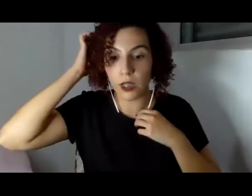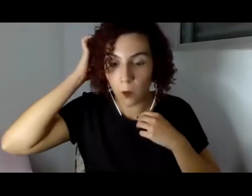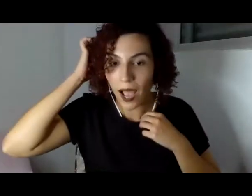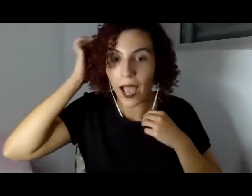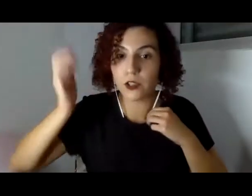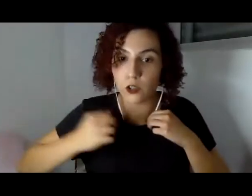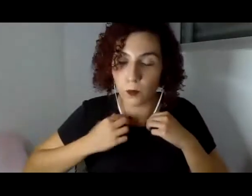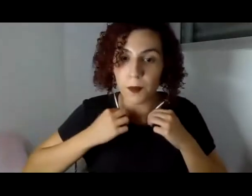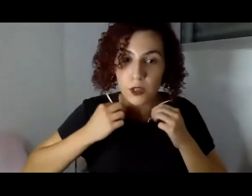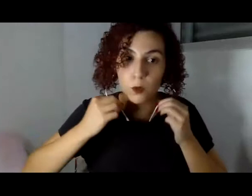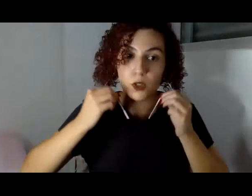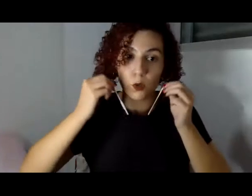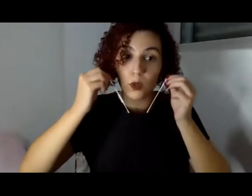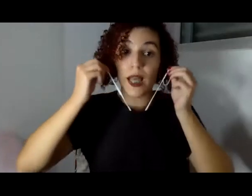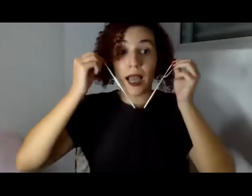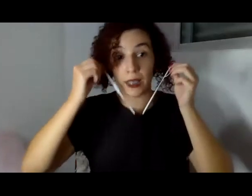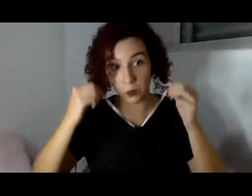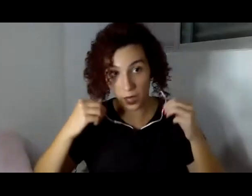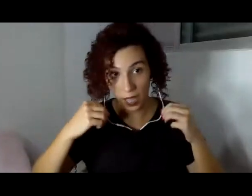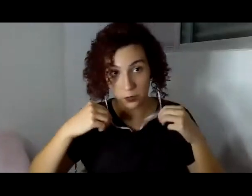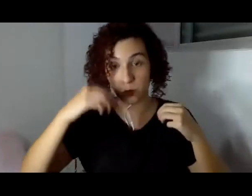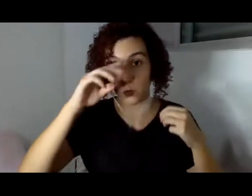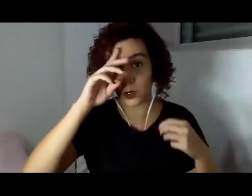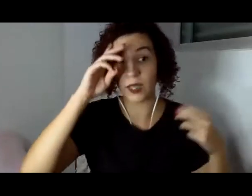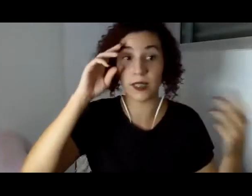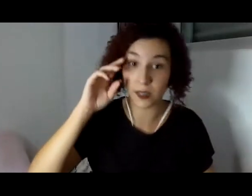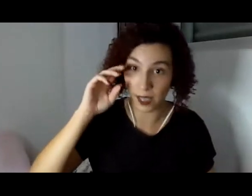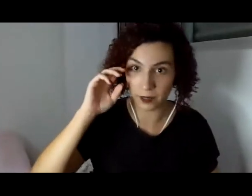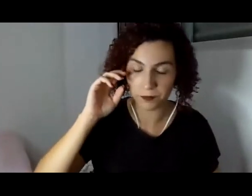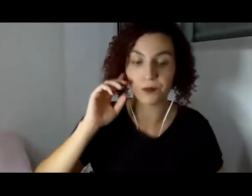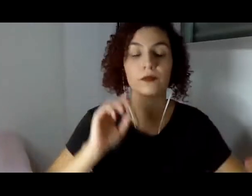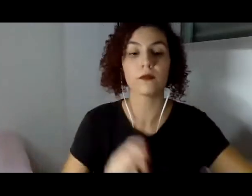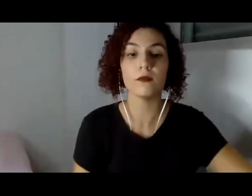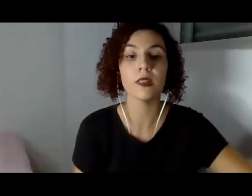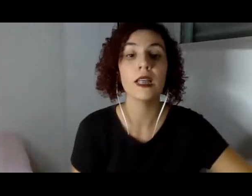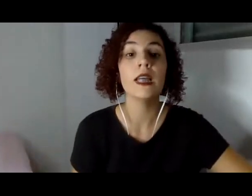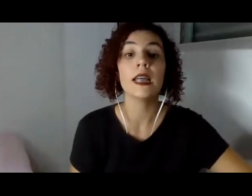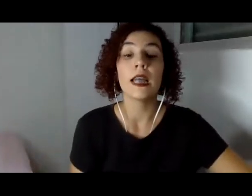do processo de linguagem de uma pessoa surda, aqui no caso, surda e cega,